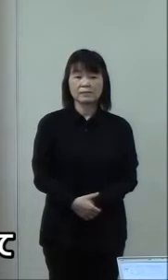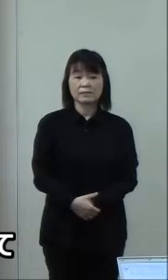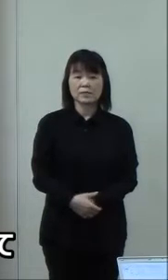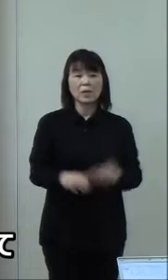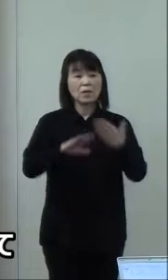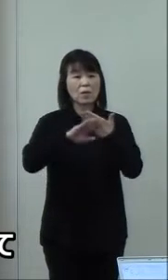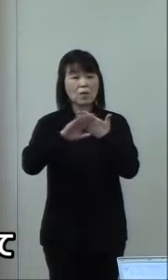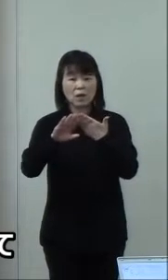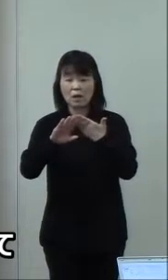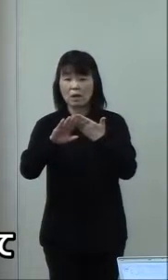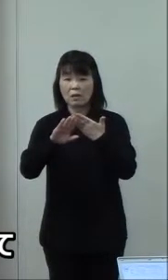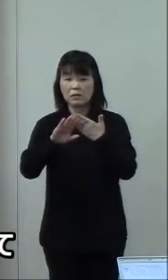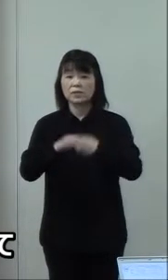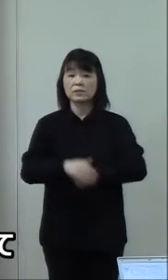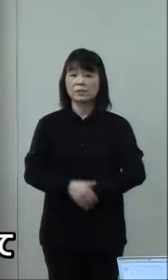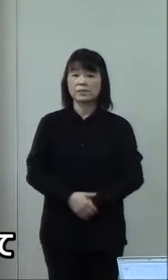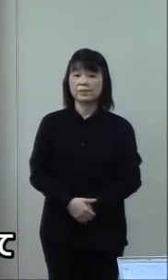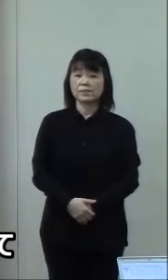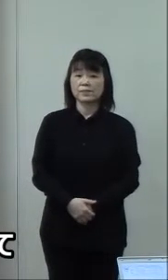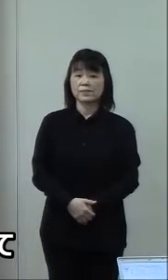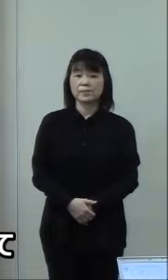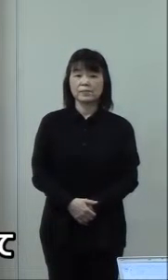他にございませんか？